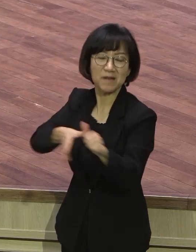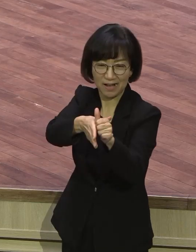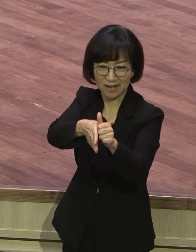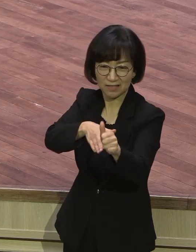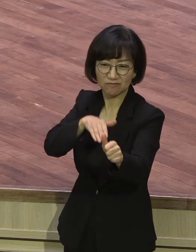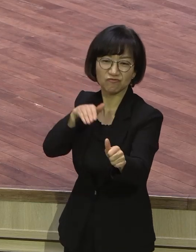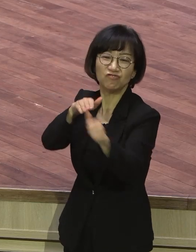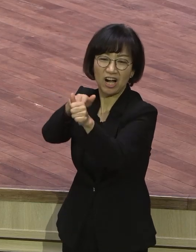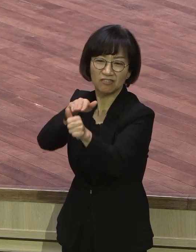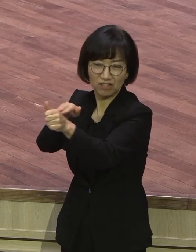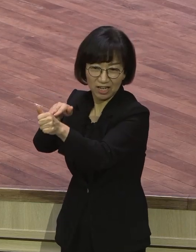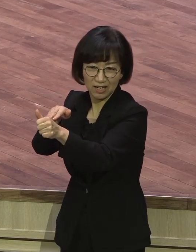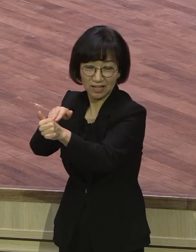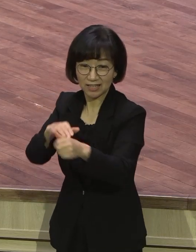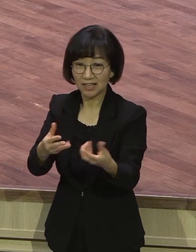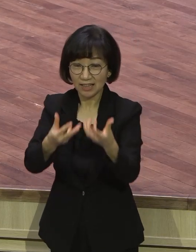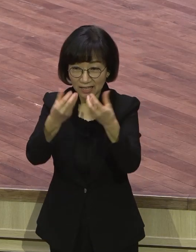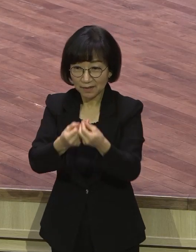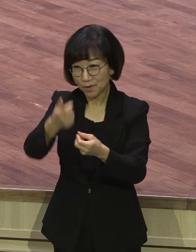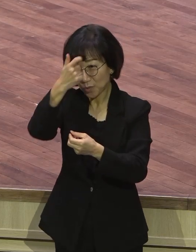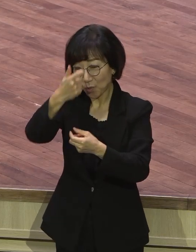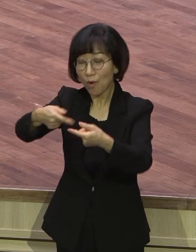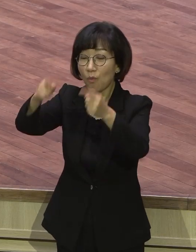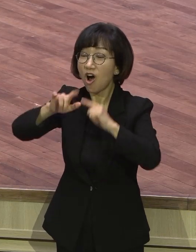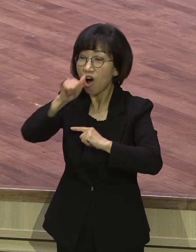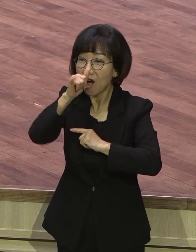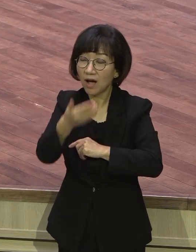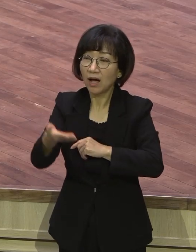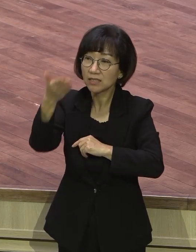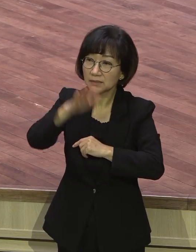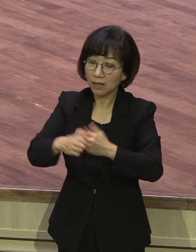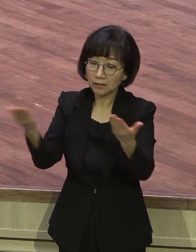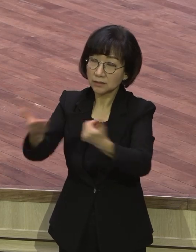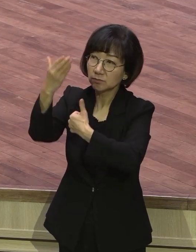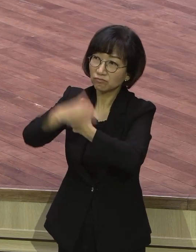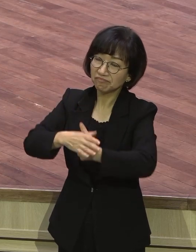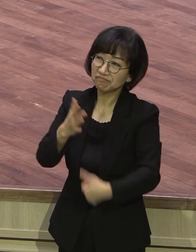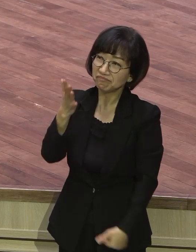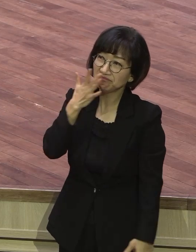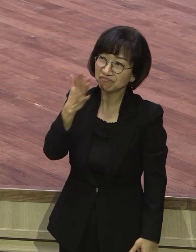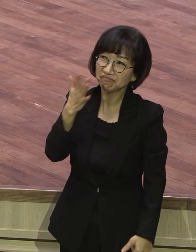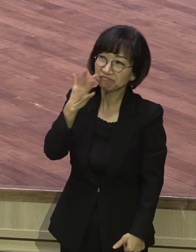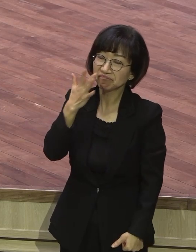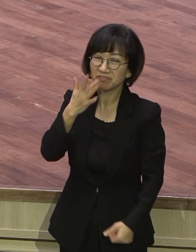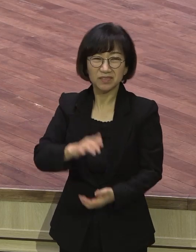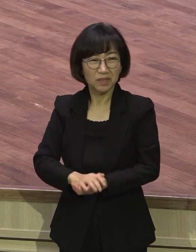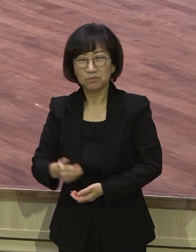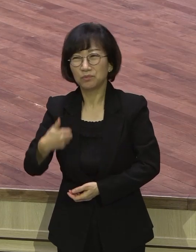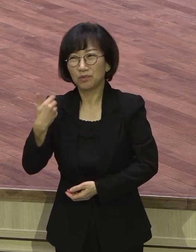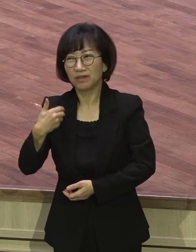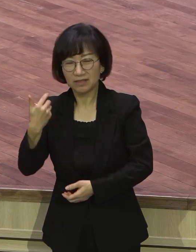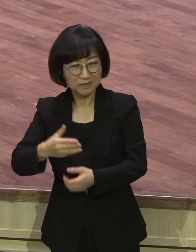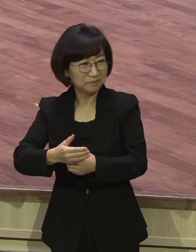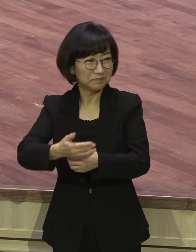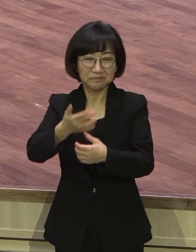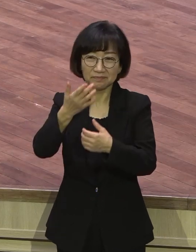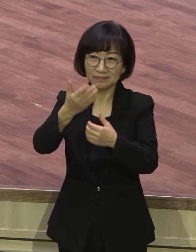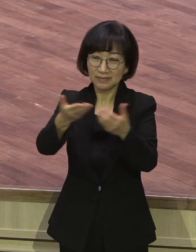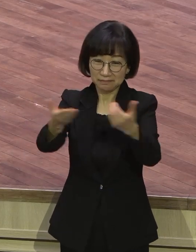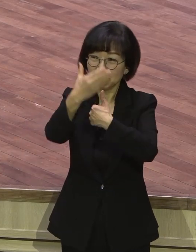나오더라도 은혜를 받지 못하고 직분을 줘 직분이 무슨 내가 받은 직분은 무엇인지도 내가 장로몬 장로몬 권사모 권사로